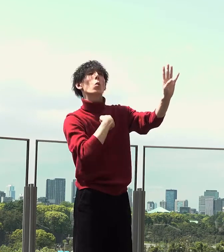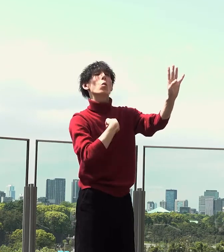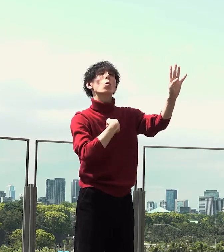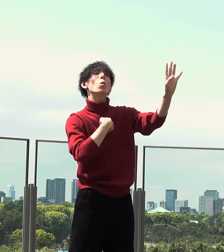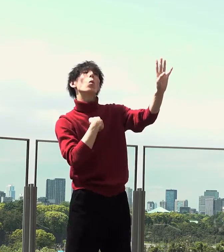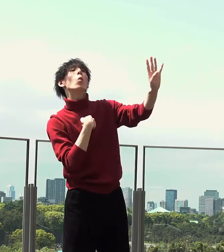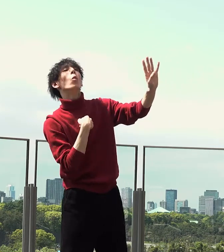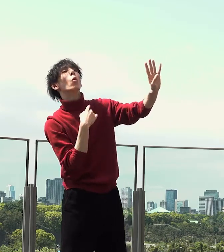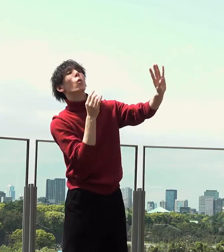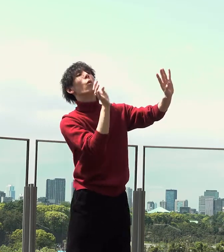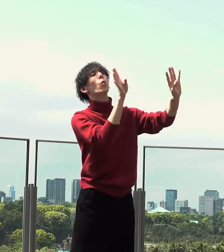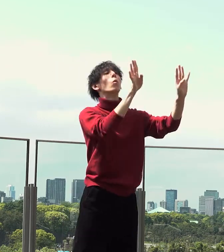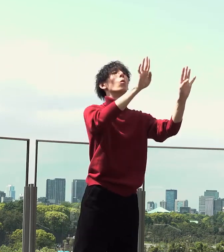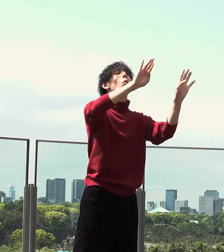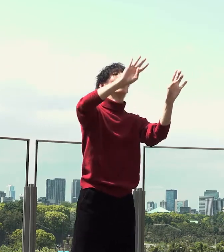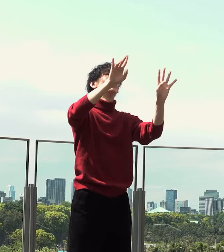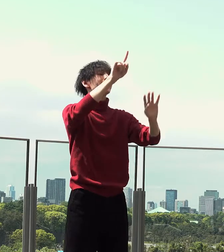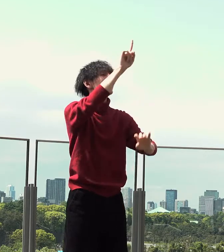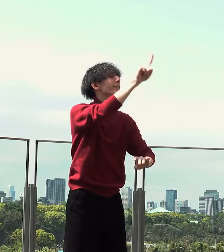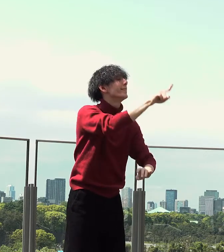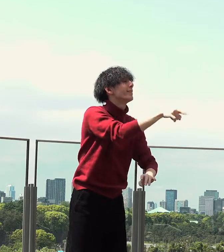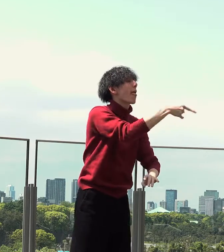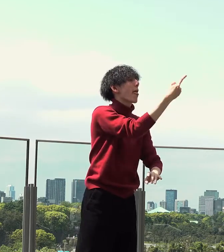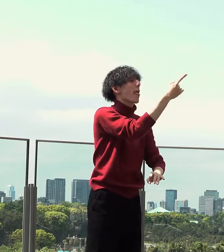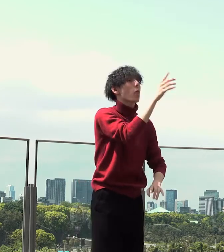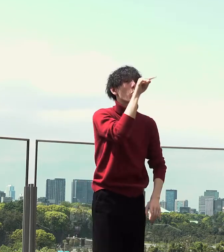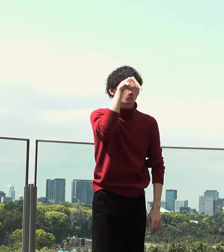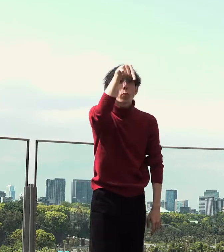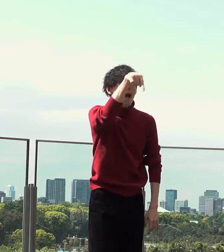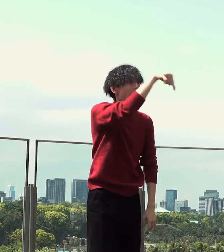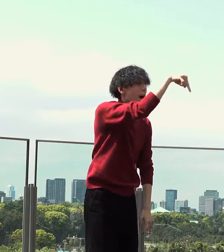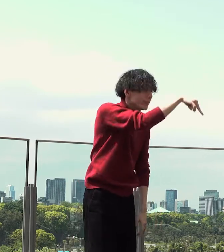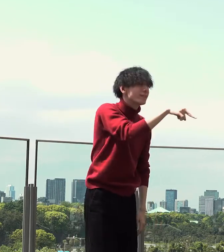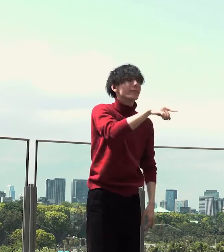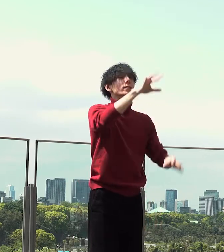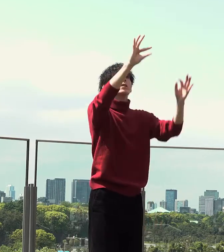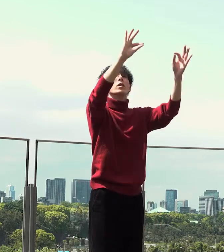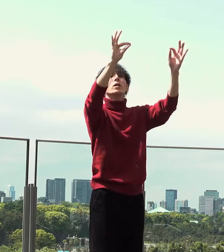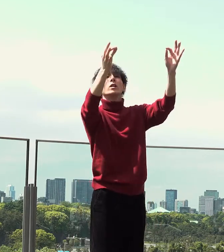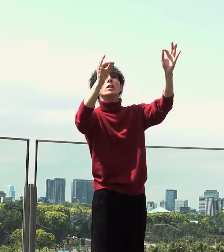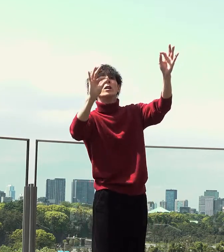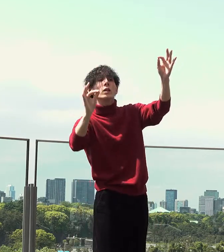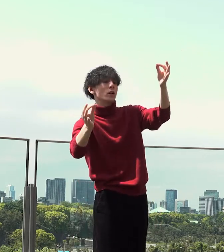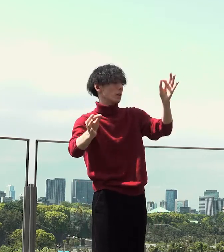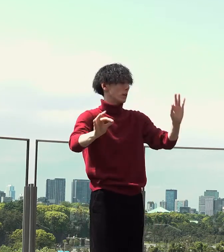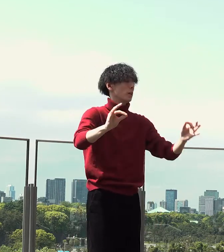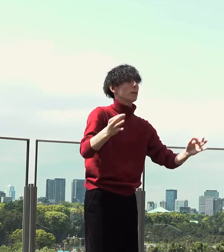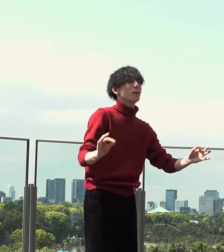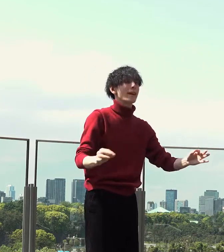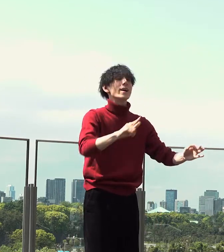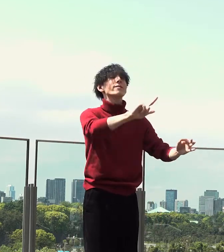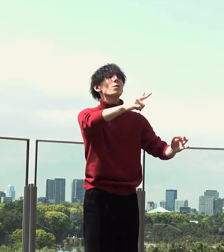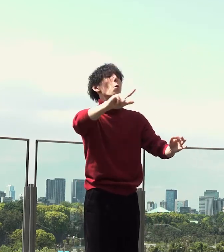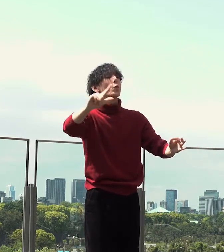この動きを見て僕も一緒に自然とこう自然に合わせてですね、